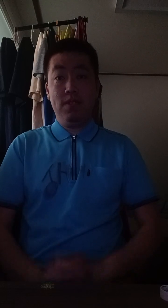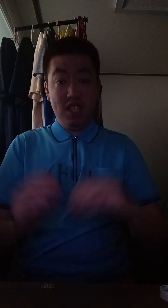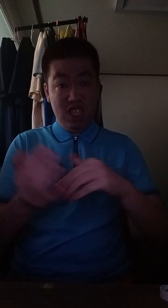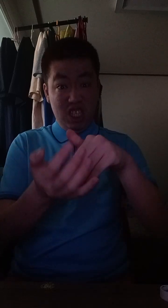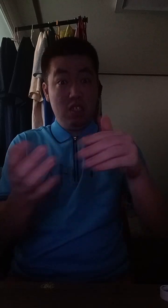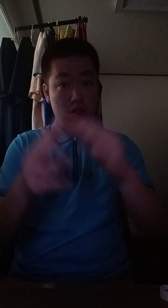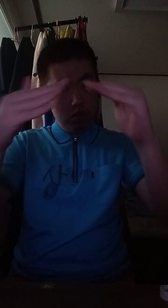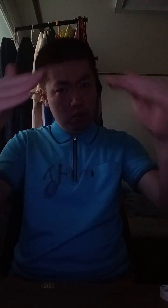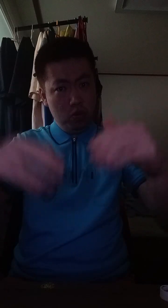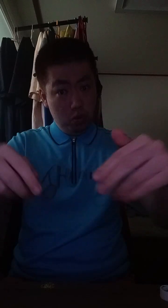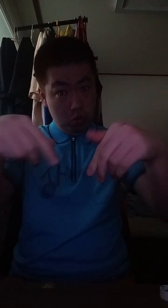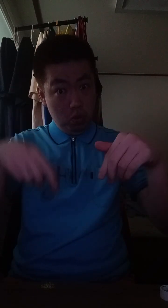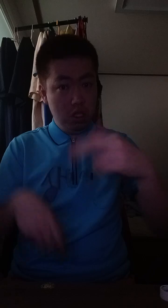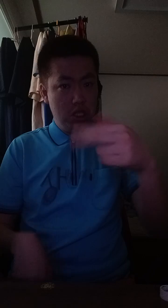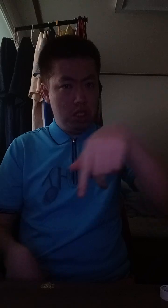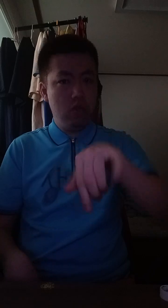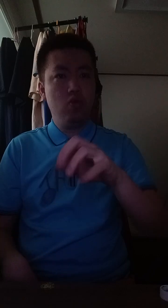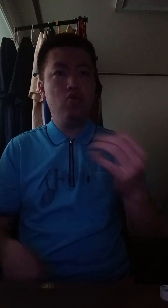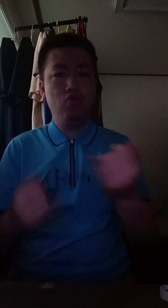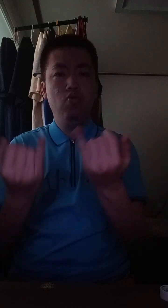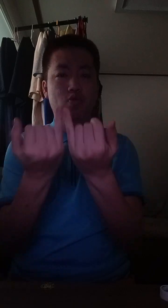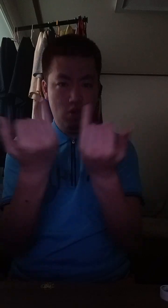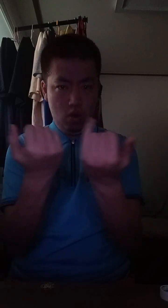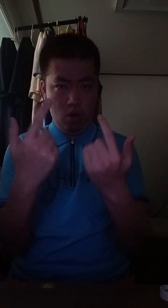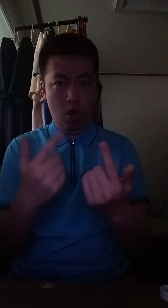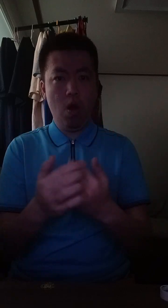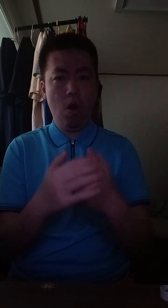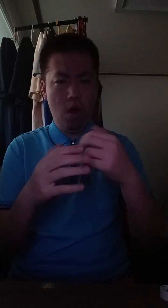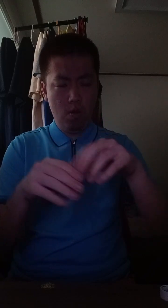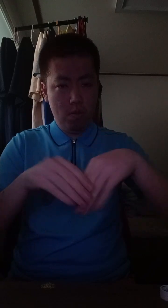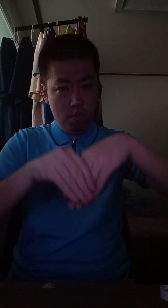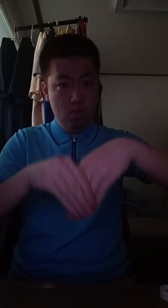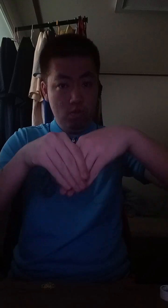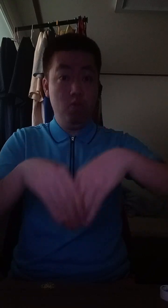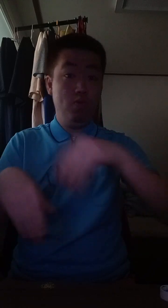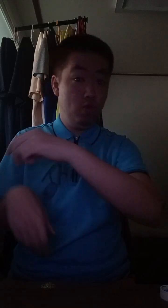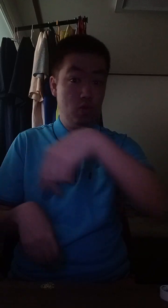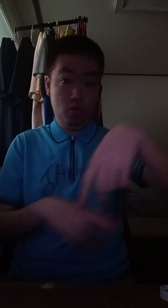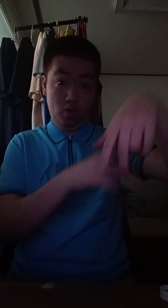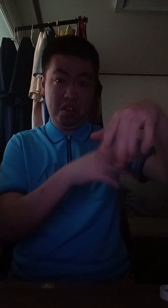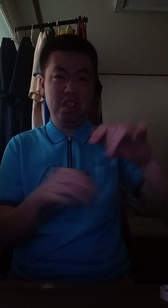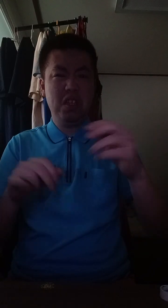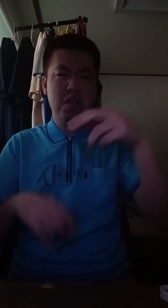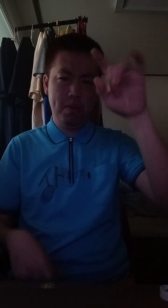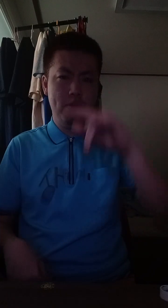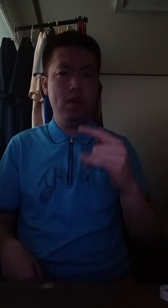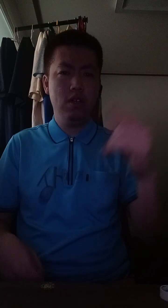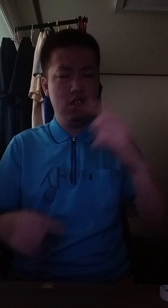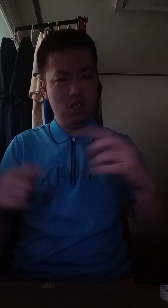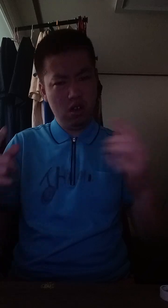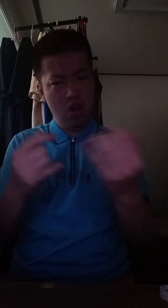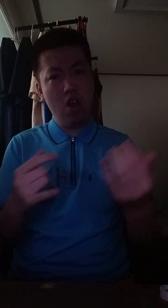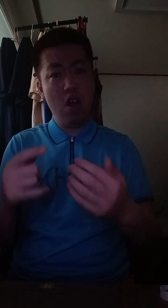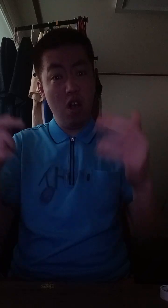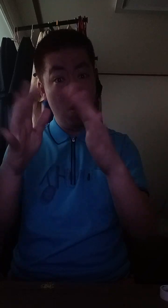승강장에서 열차가 들어오길 기다리는 두 부녀. 아버지 손을 잡고 열차에 오르려던 6살 박모양은 다음 순간 자칫 큰 화를